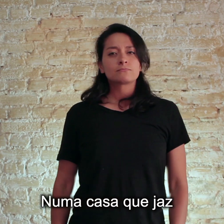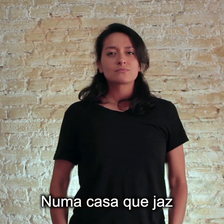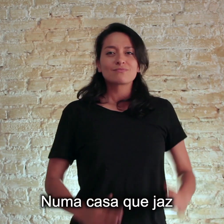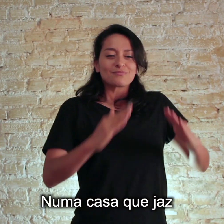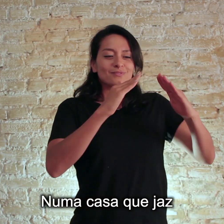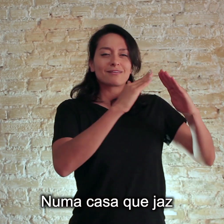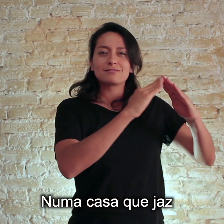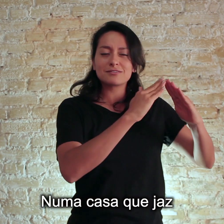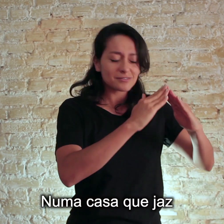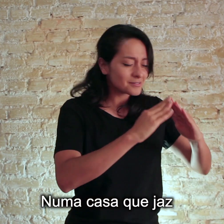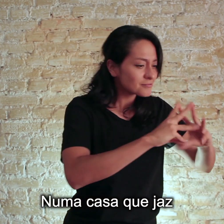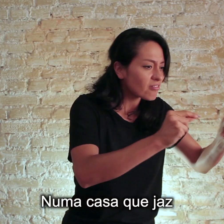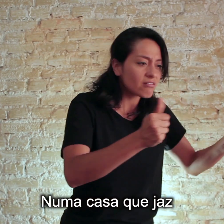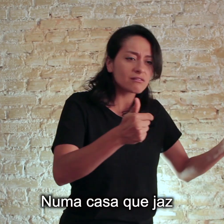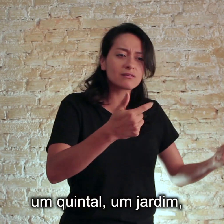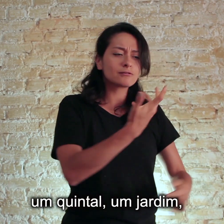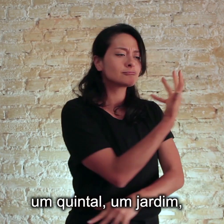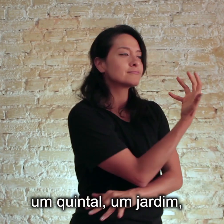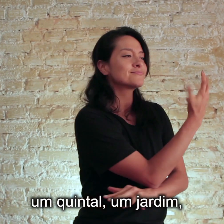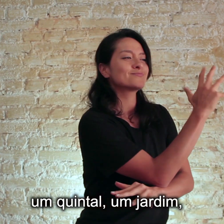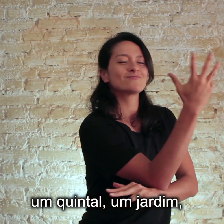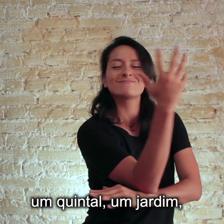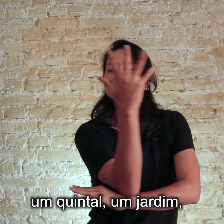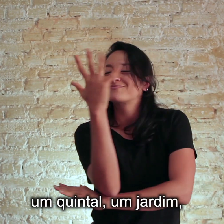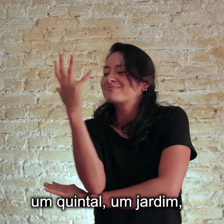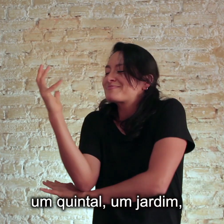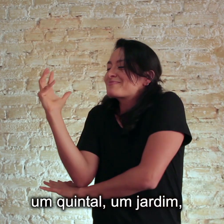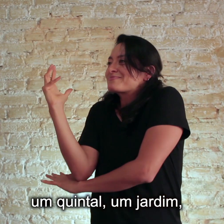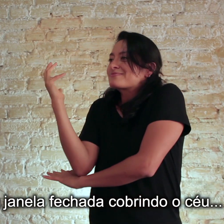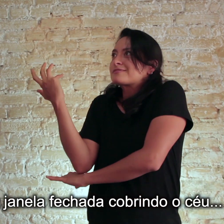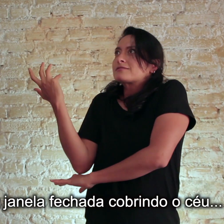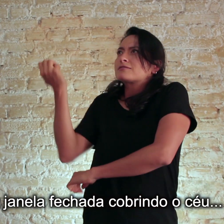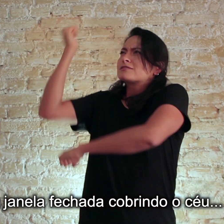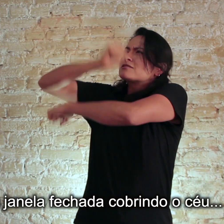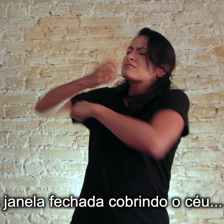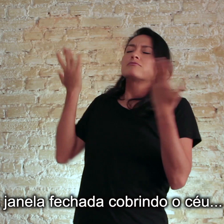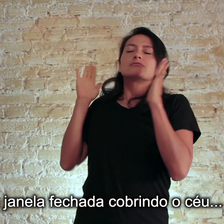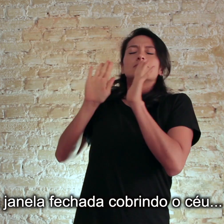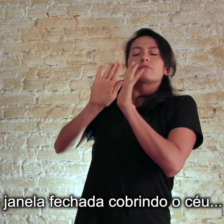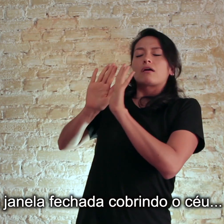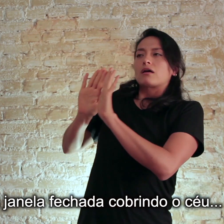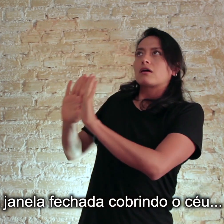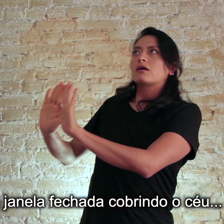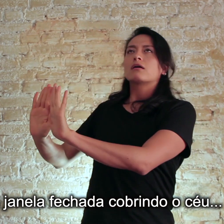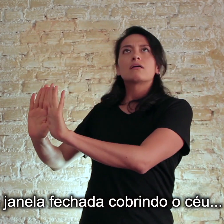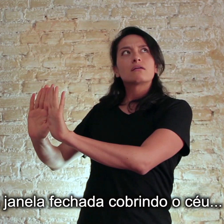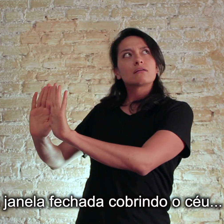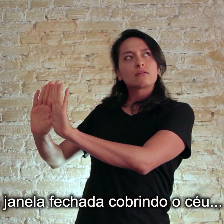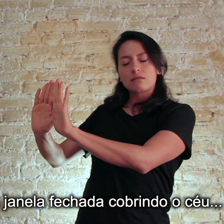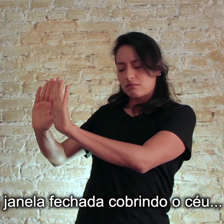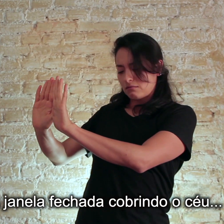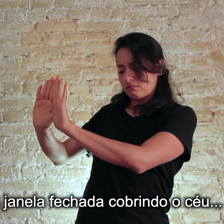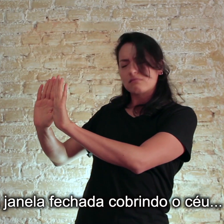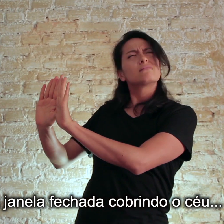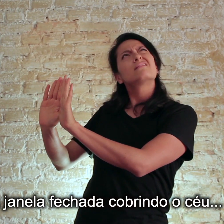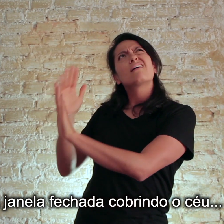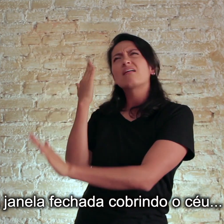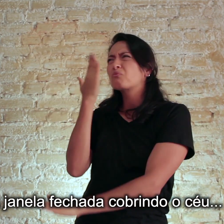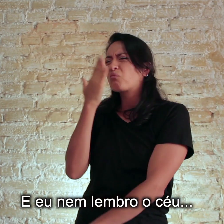Uma casa que jaz, um quintal, um jardim, a janela fechada cobrindo o céu. Eu